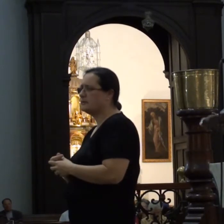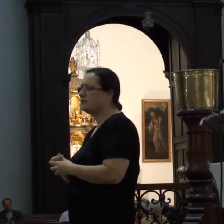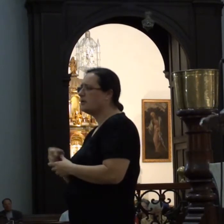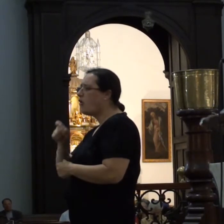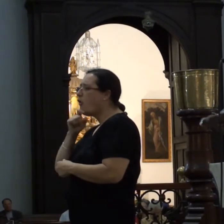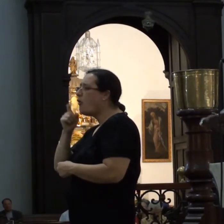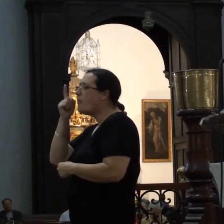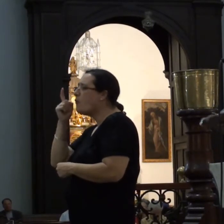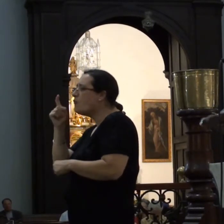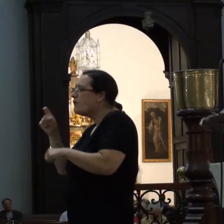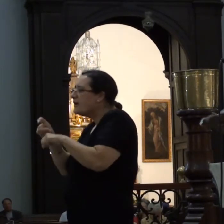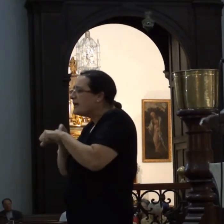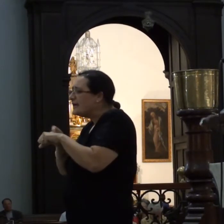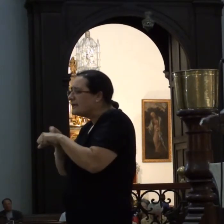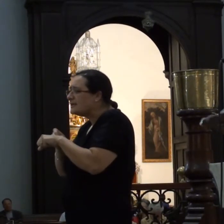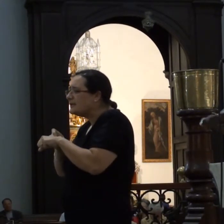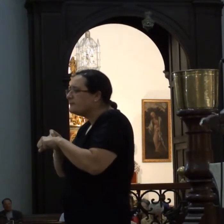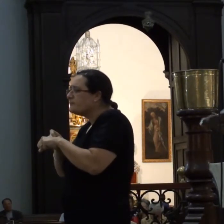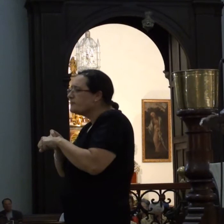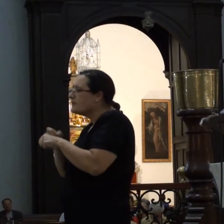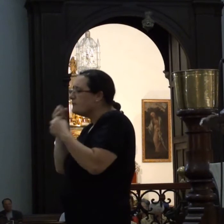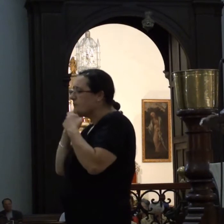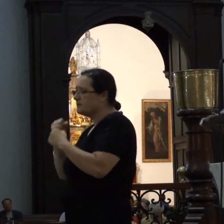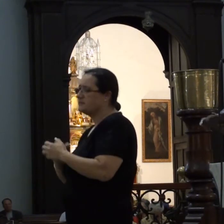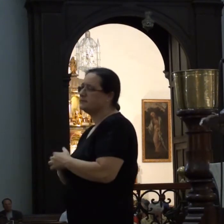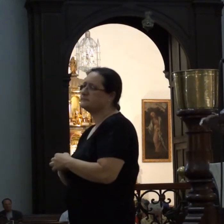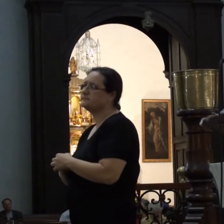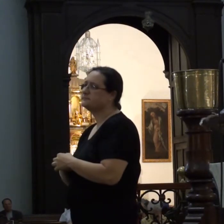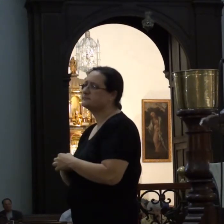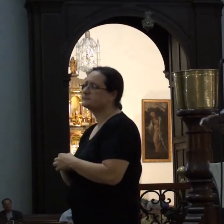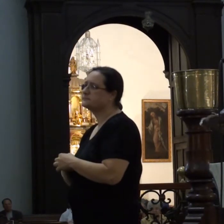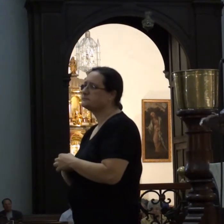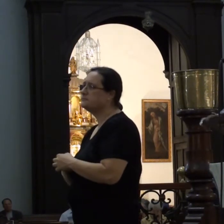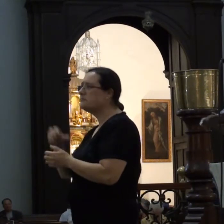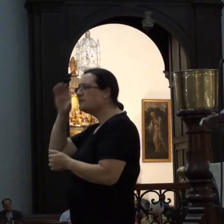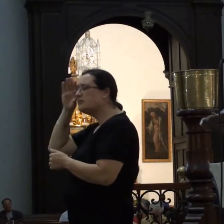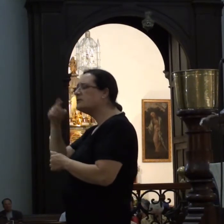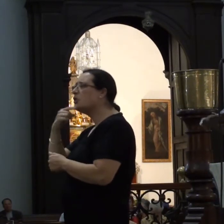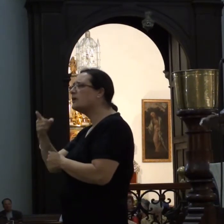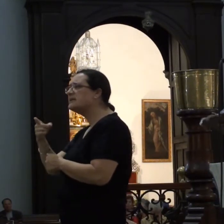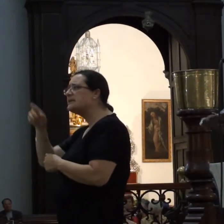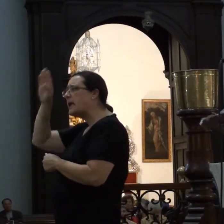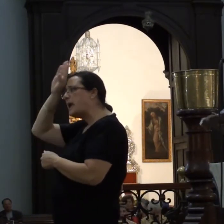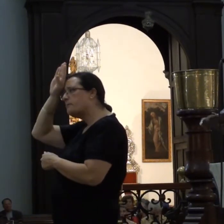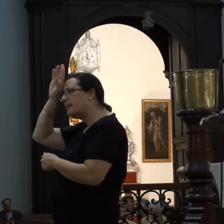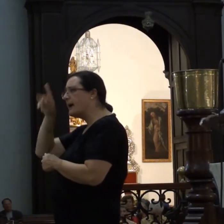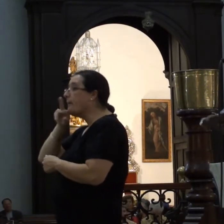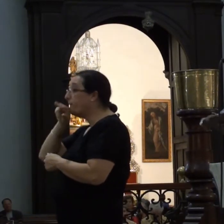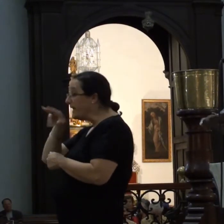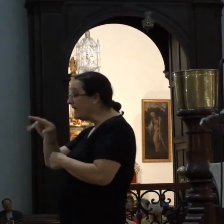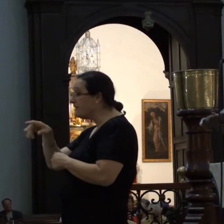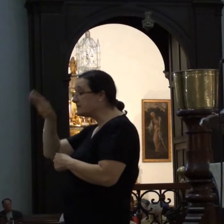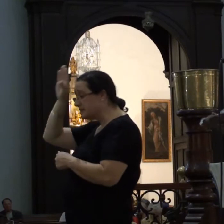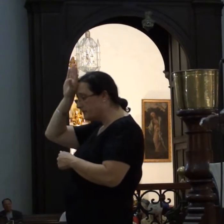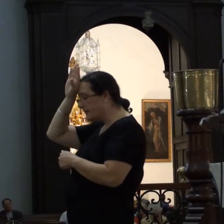como un carisma se hace escuchemos lo que nos dice el papa porque son sus palabras las